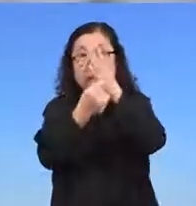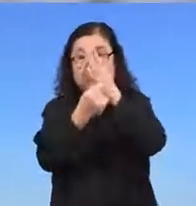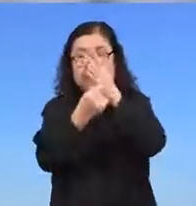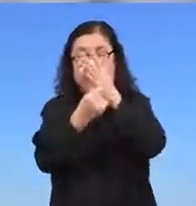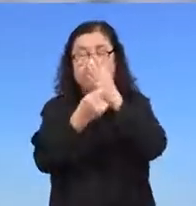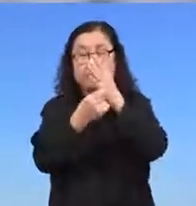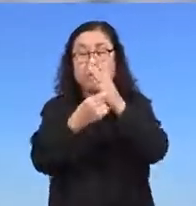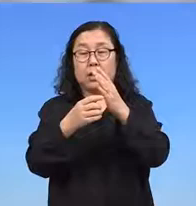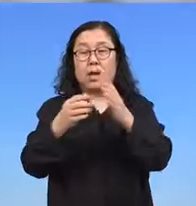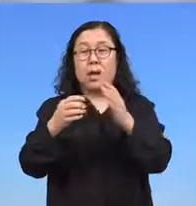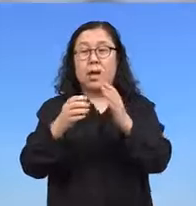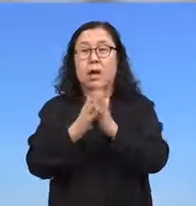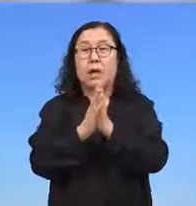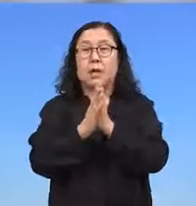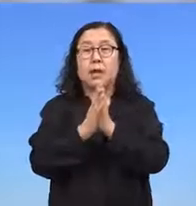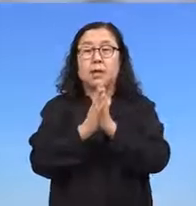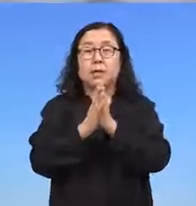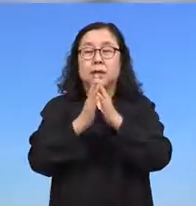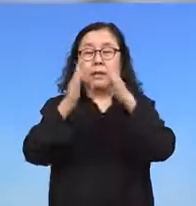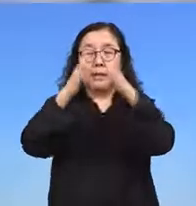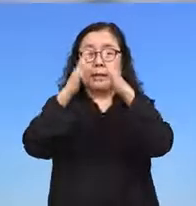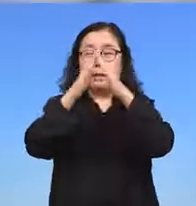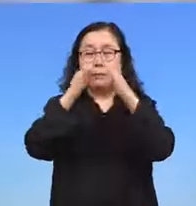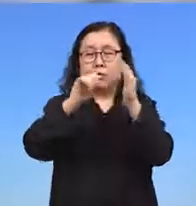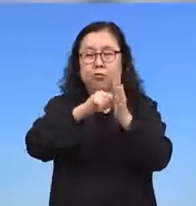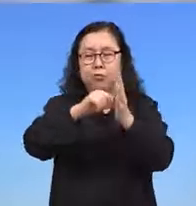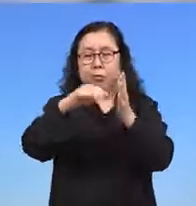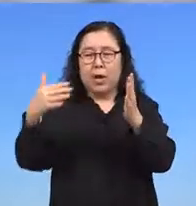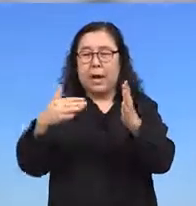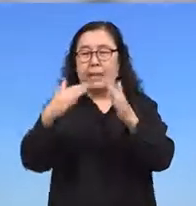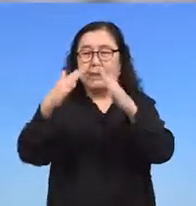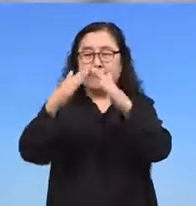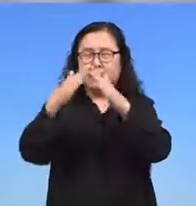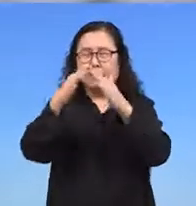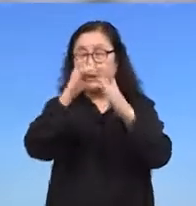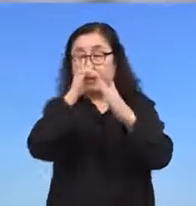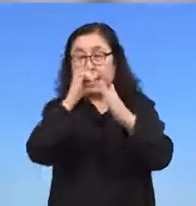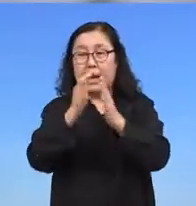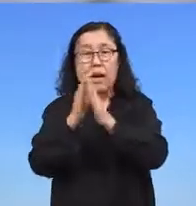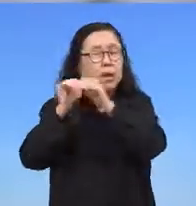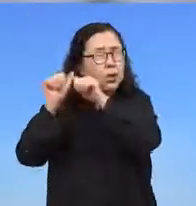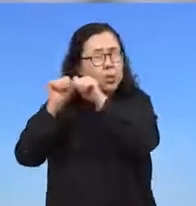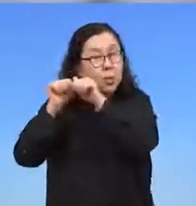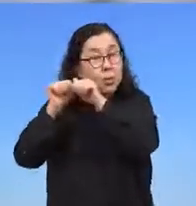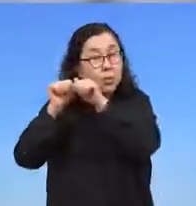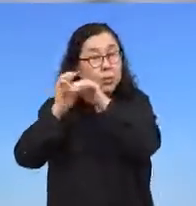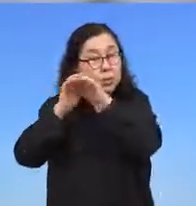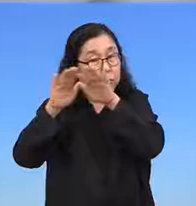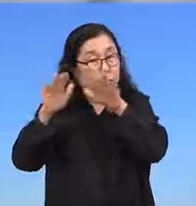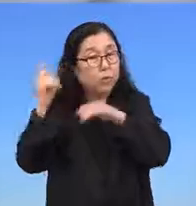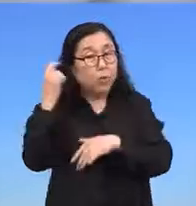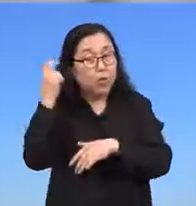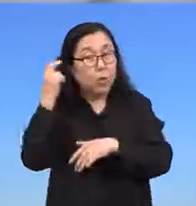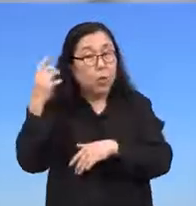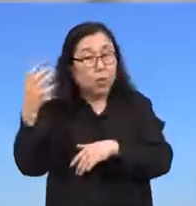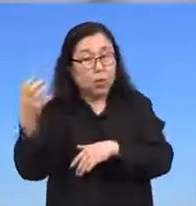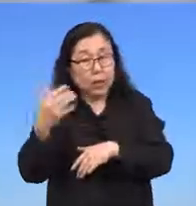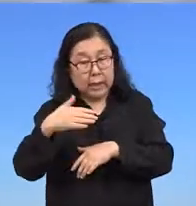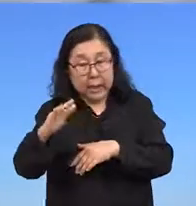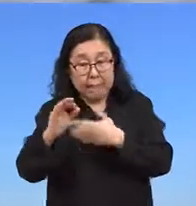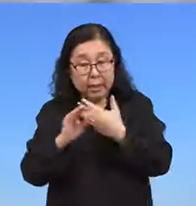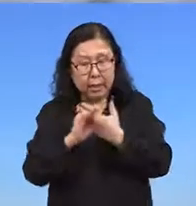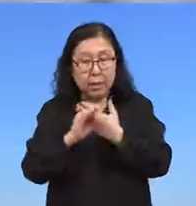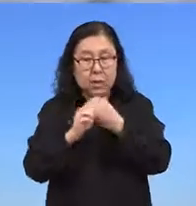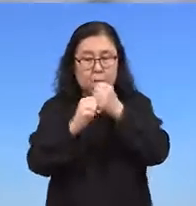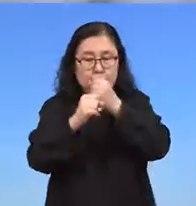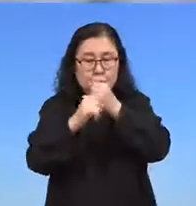있다. 원조 식당이 어디 있다. 그러면요, 그 주소를 정확하게 알고 안 가면은 낭패 볼 때가 많습니다. 왠지 아십니까?